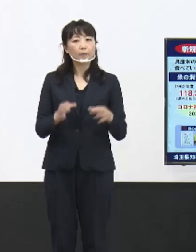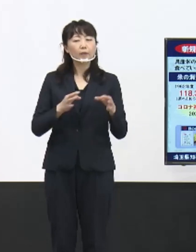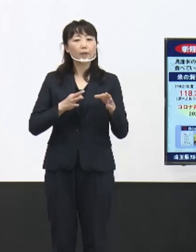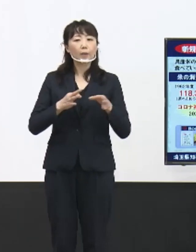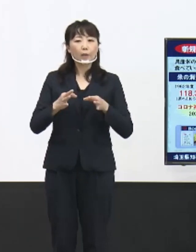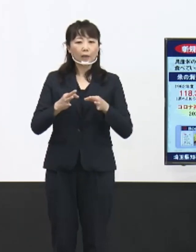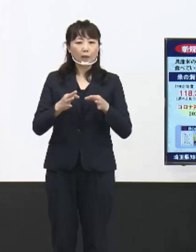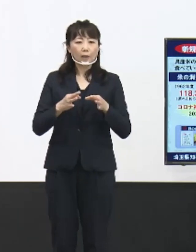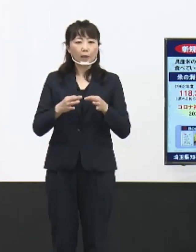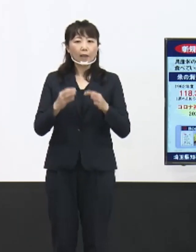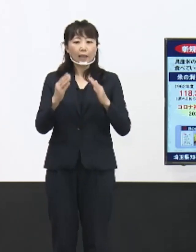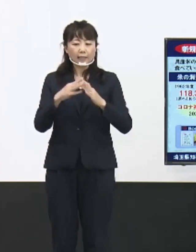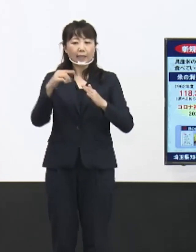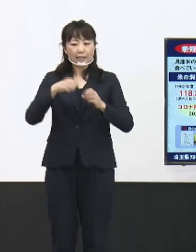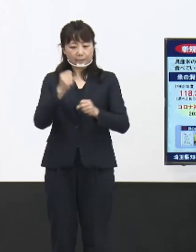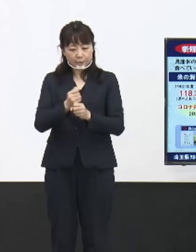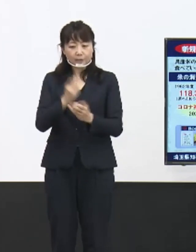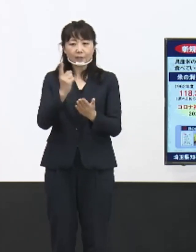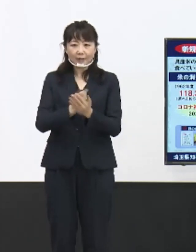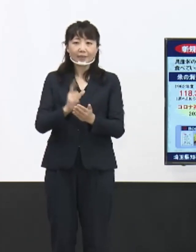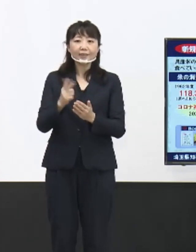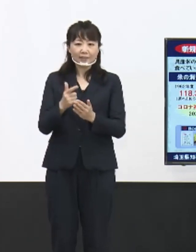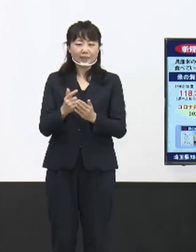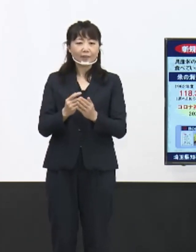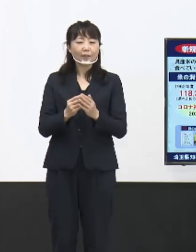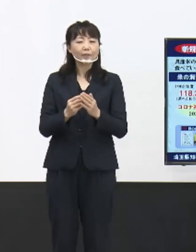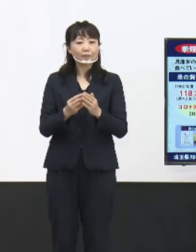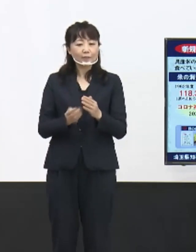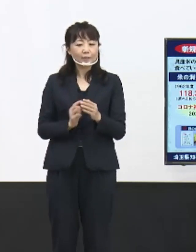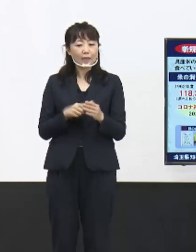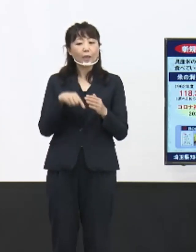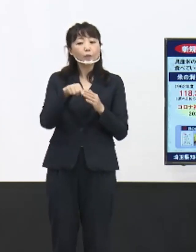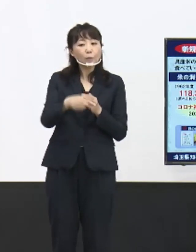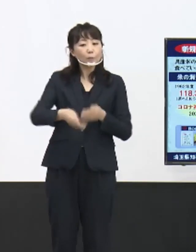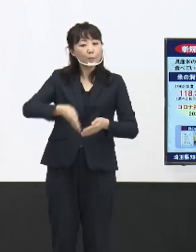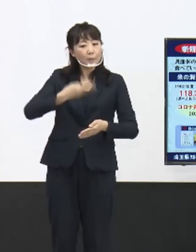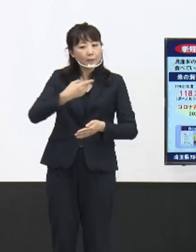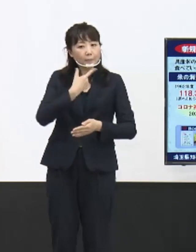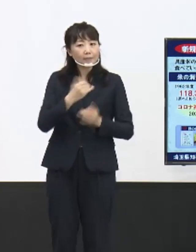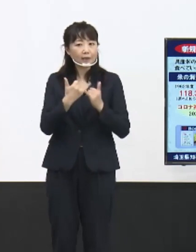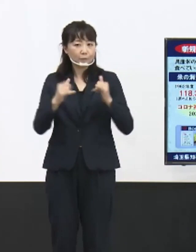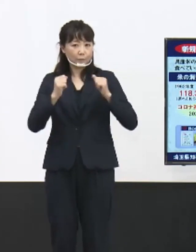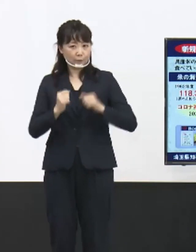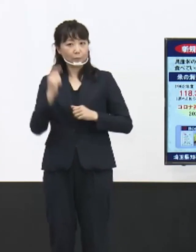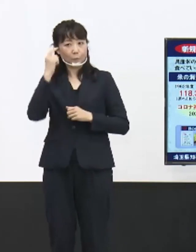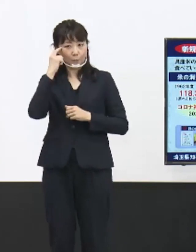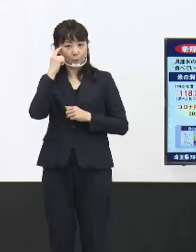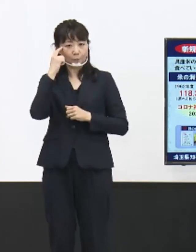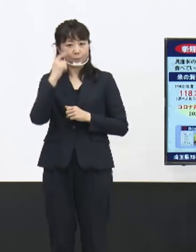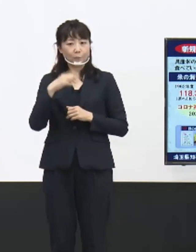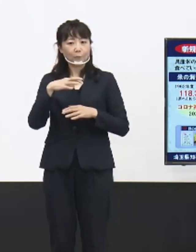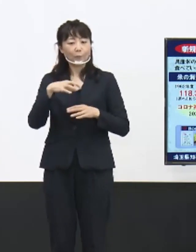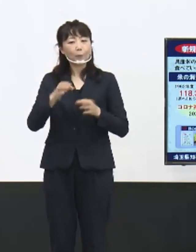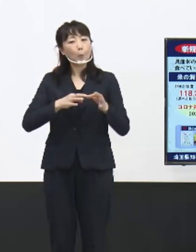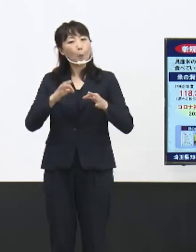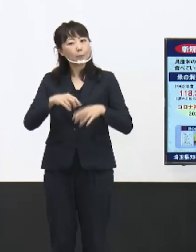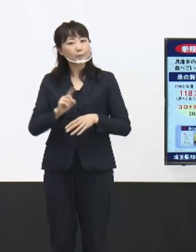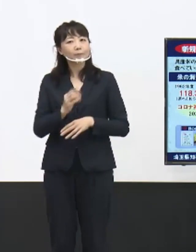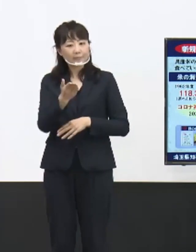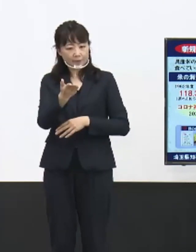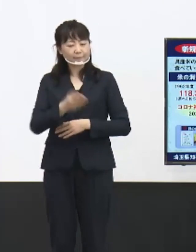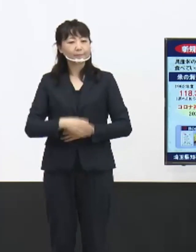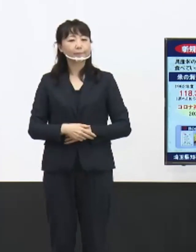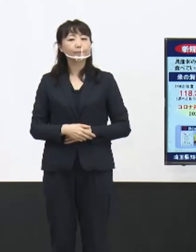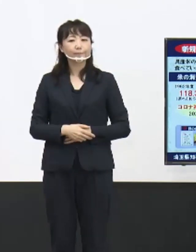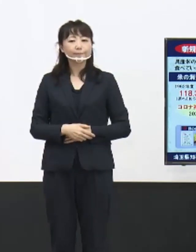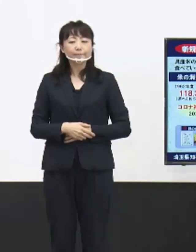もいると思います。で、県産米使っている飲食店というのも知る手段があるんでしょうか。 はい、ありがとうございます。埼玉